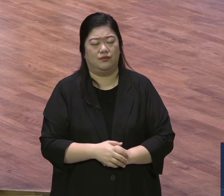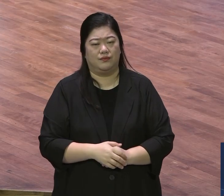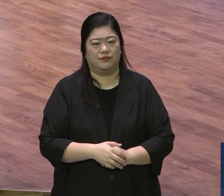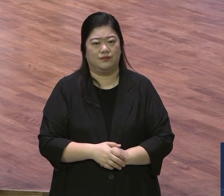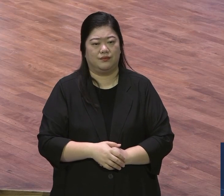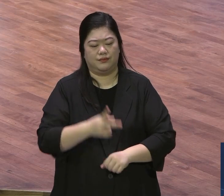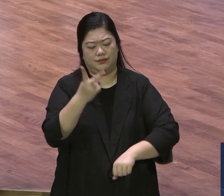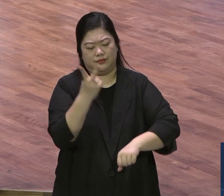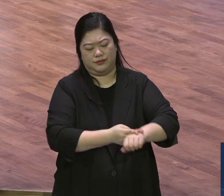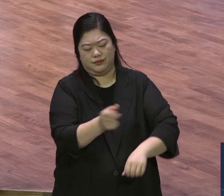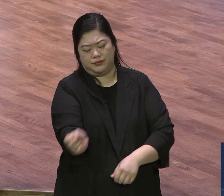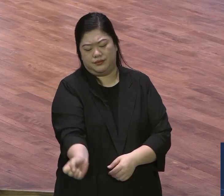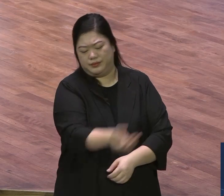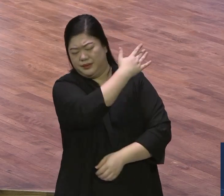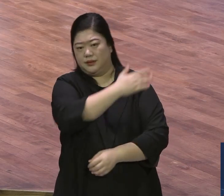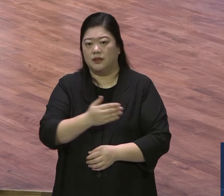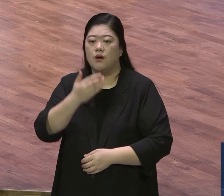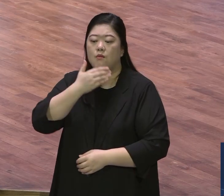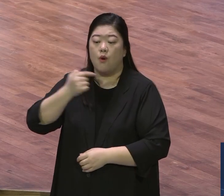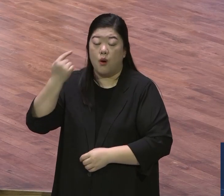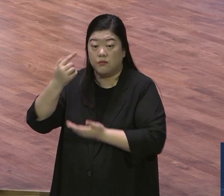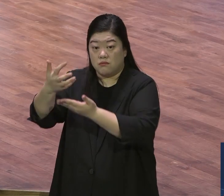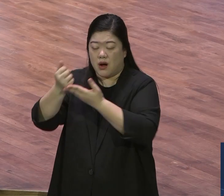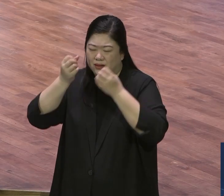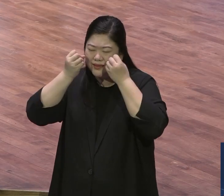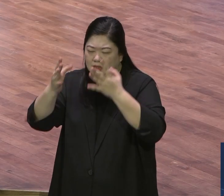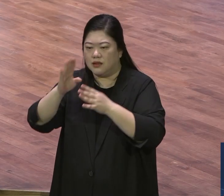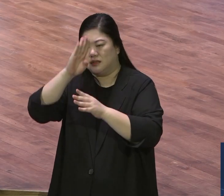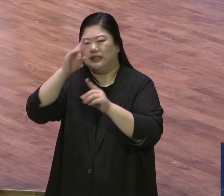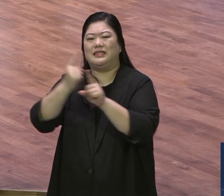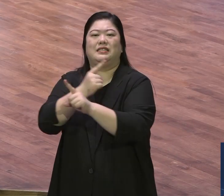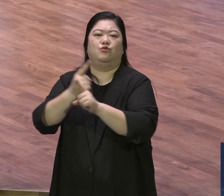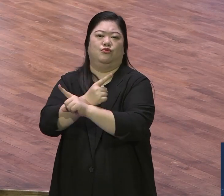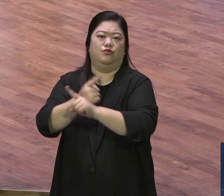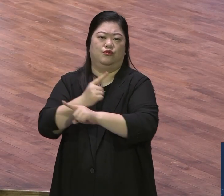바랍니다. 치유돼야 치유돼야